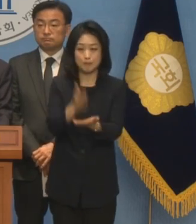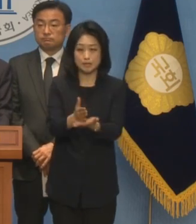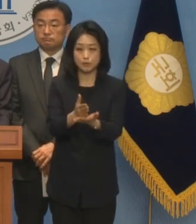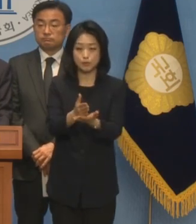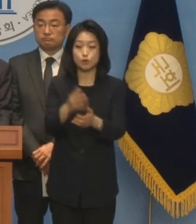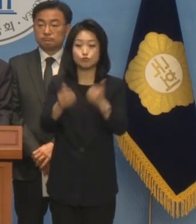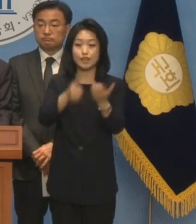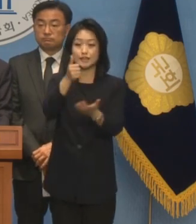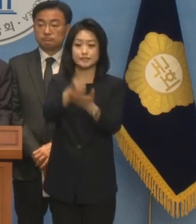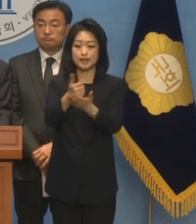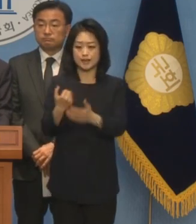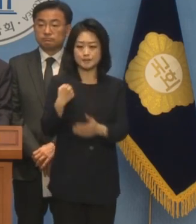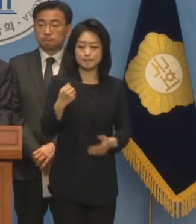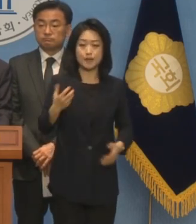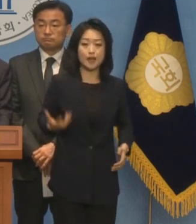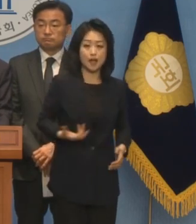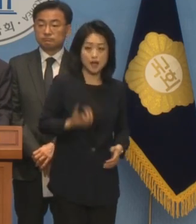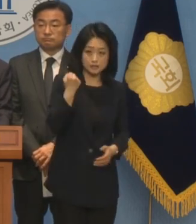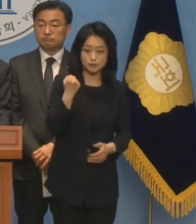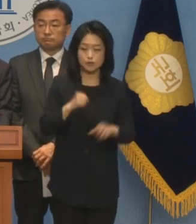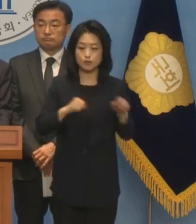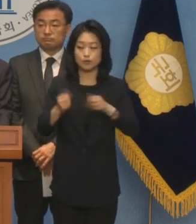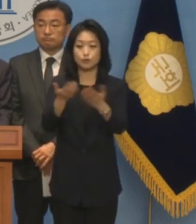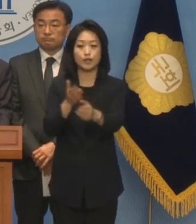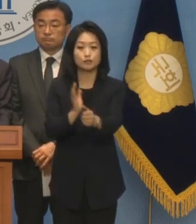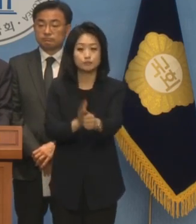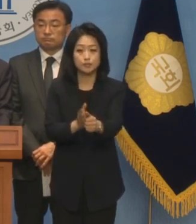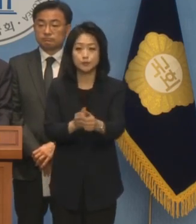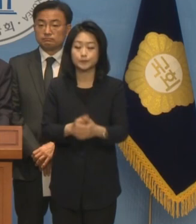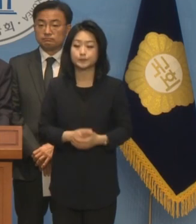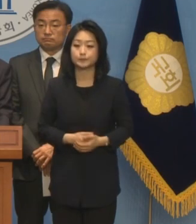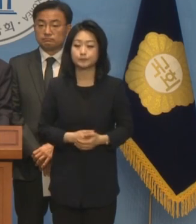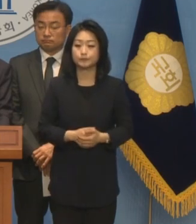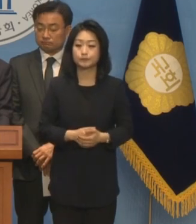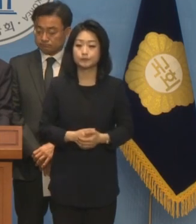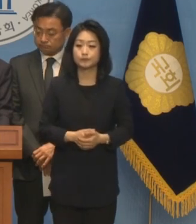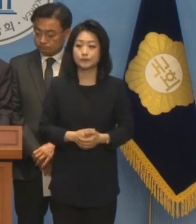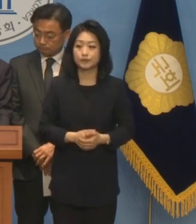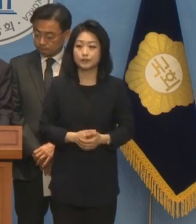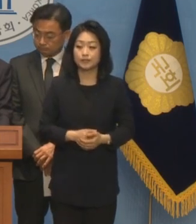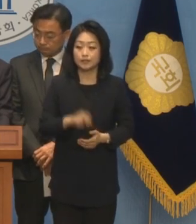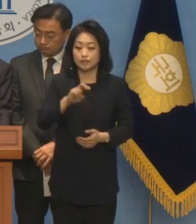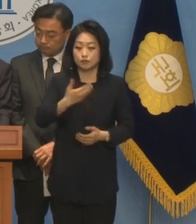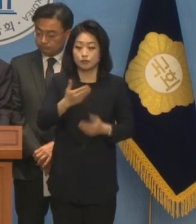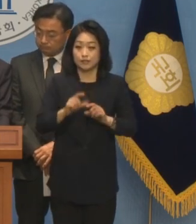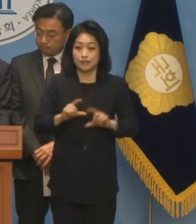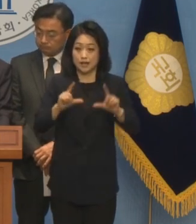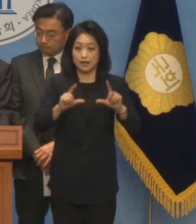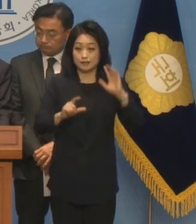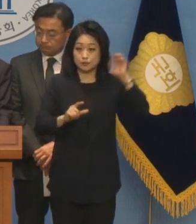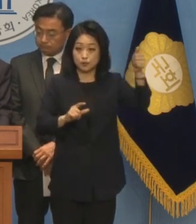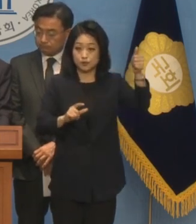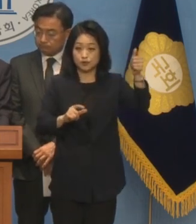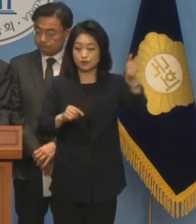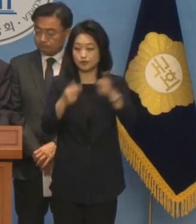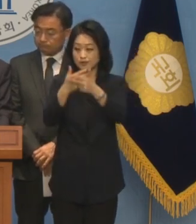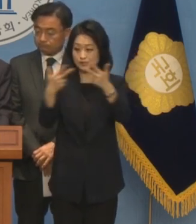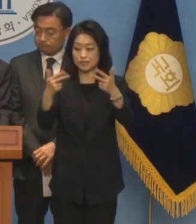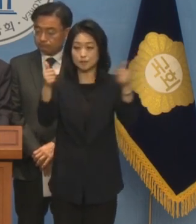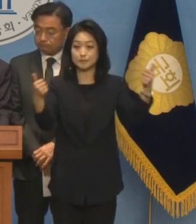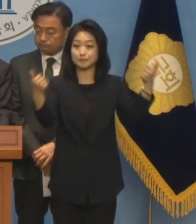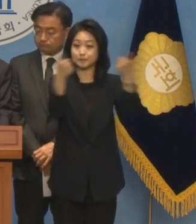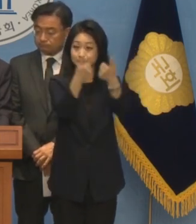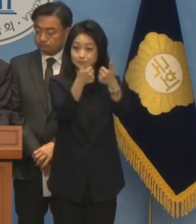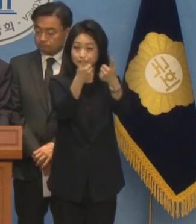의장으로서 시대적 수임을 다해 주십시오 지난 29일 영수회담을 통해 대통령은 총선 민심을